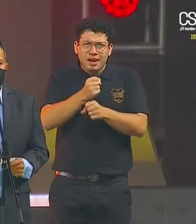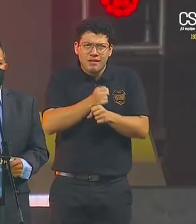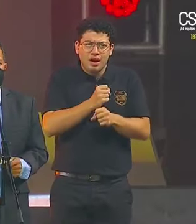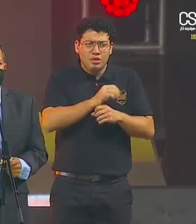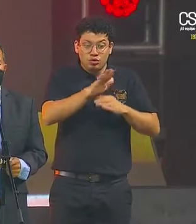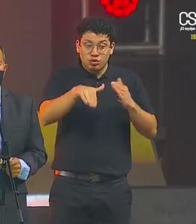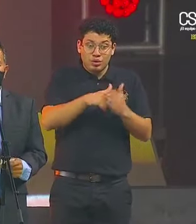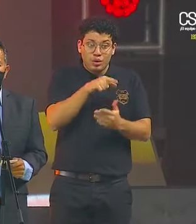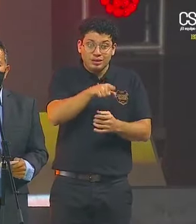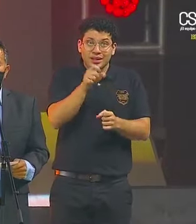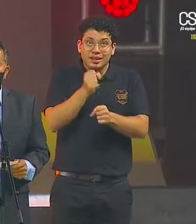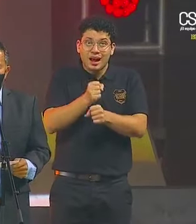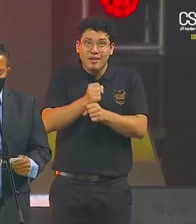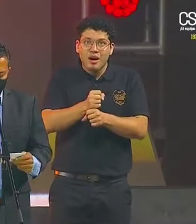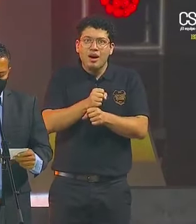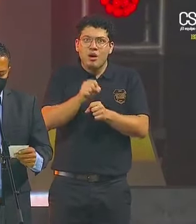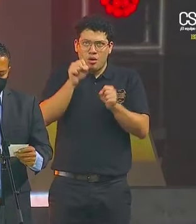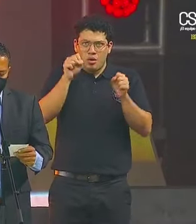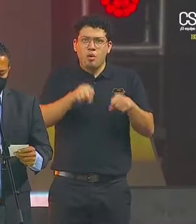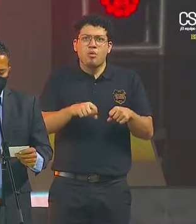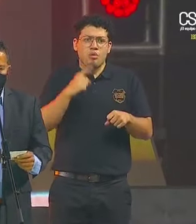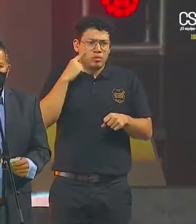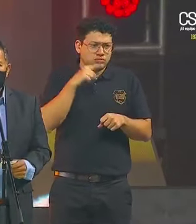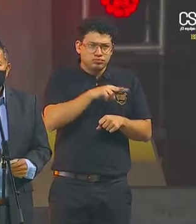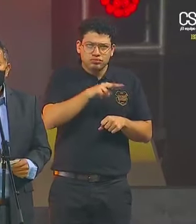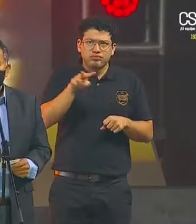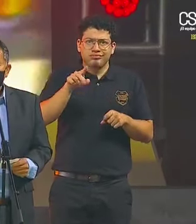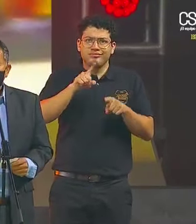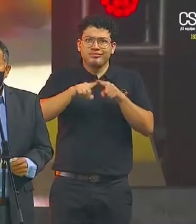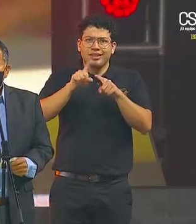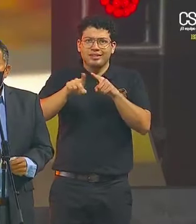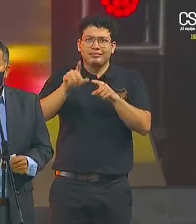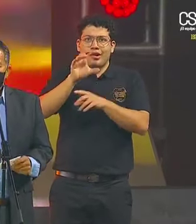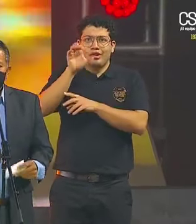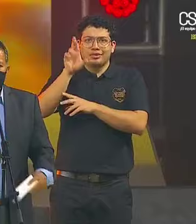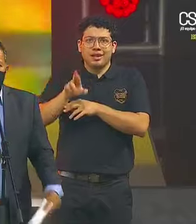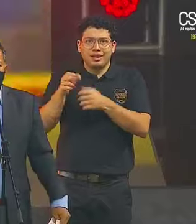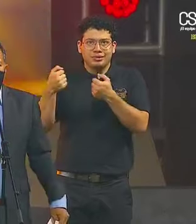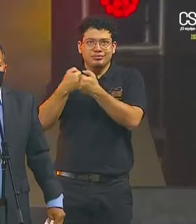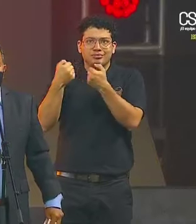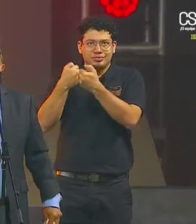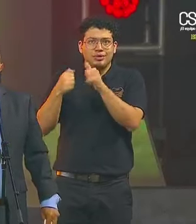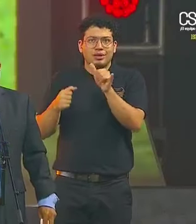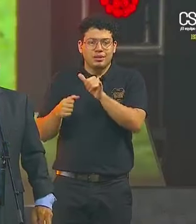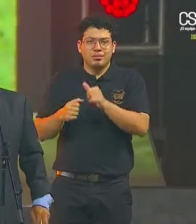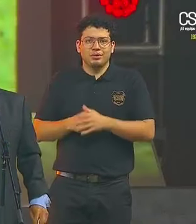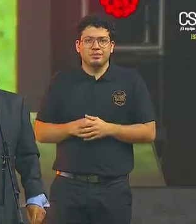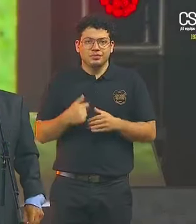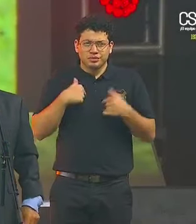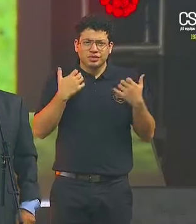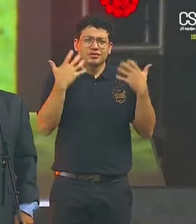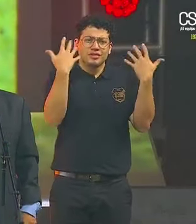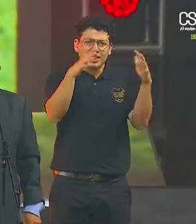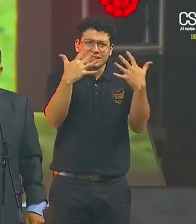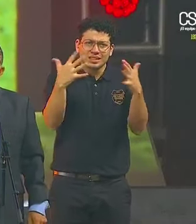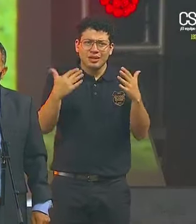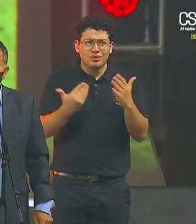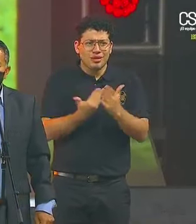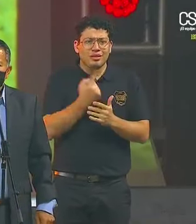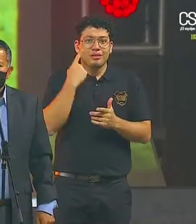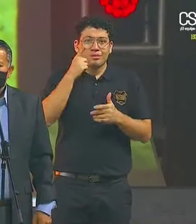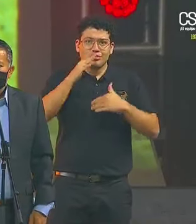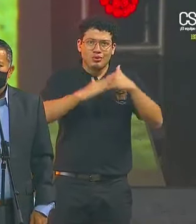trabajo también se ve reflejado en nuestras selecciones nacionales. Felicitarlos nuevamente por la construcción del